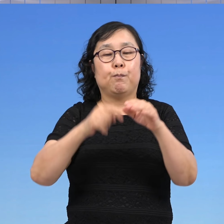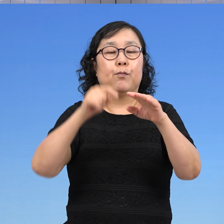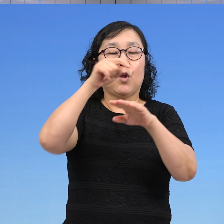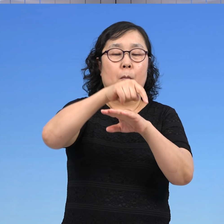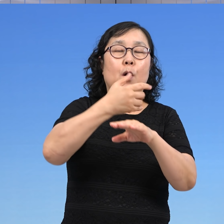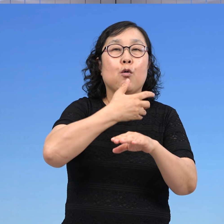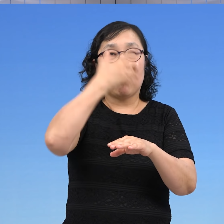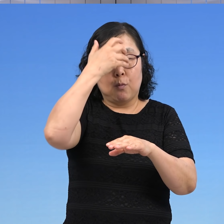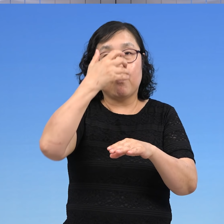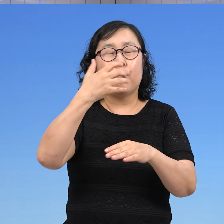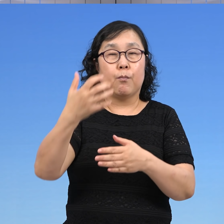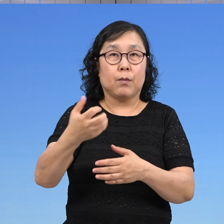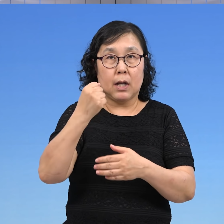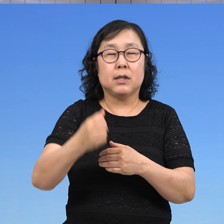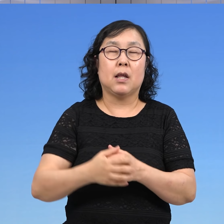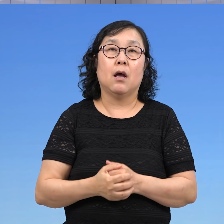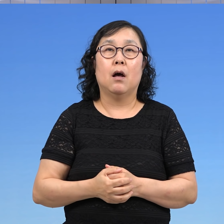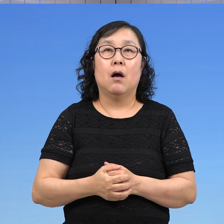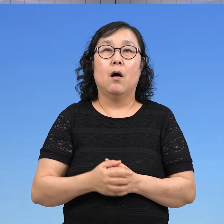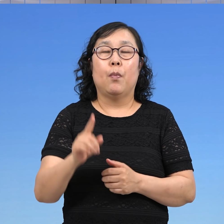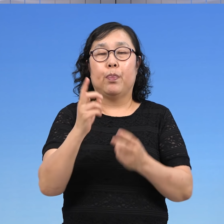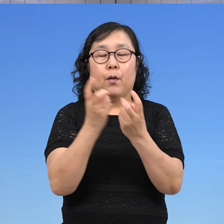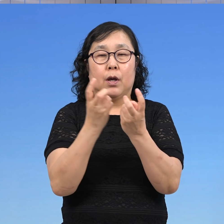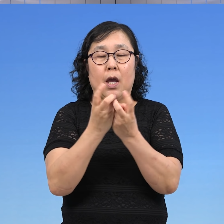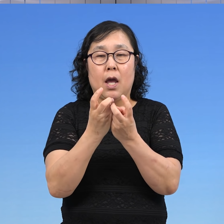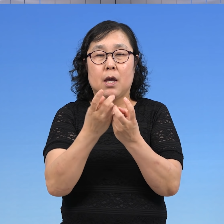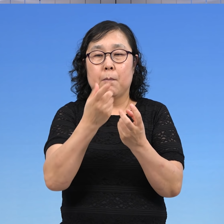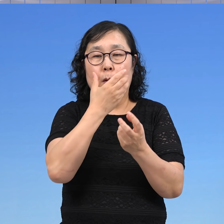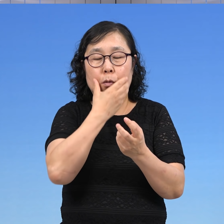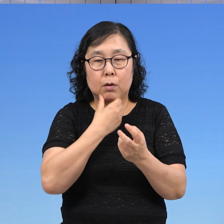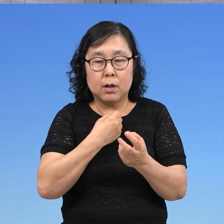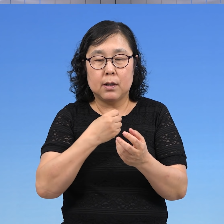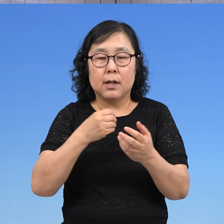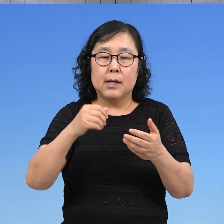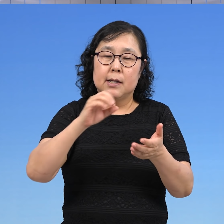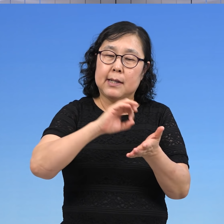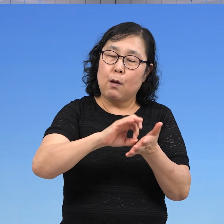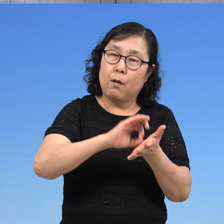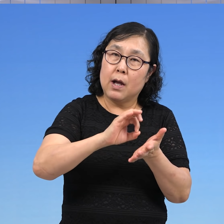꾸세요 주시니 복을 어떻게 흘려보내기 를 원하느냐